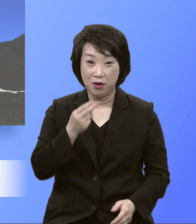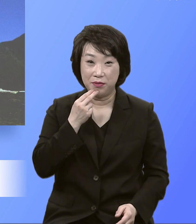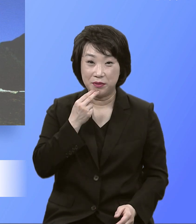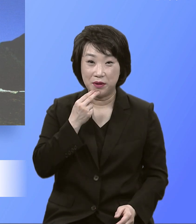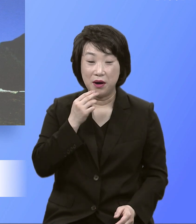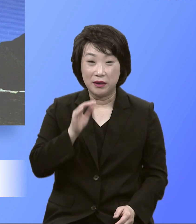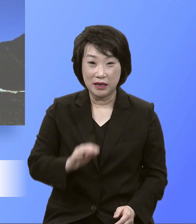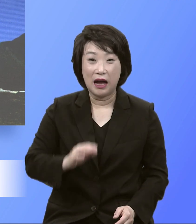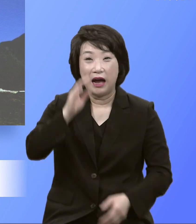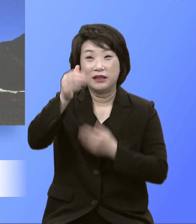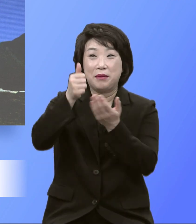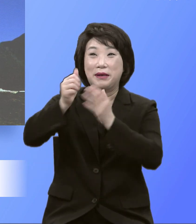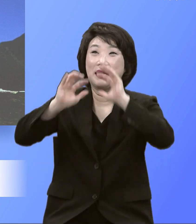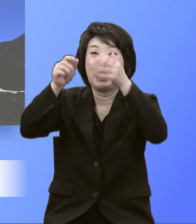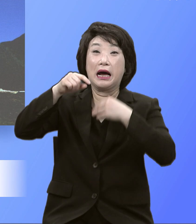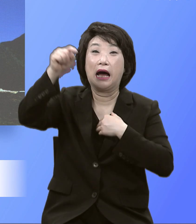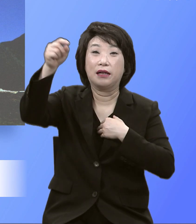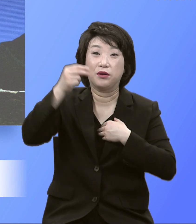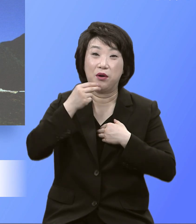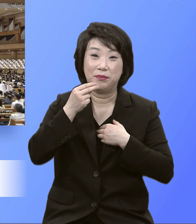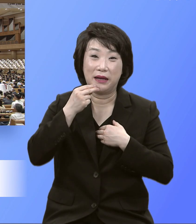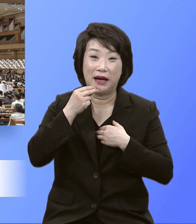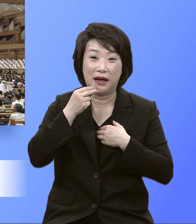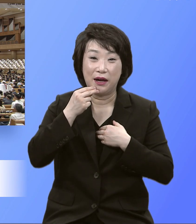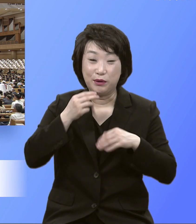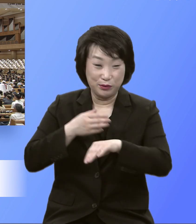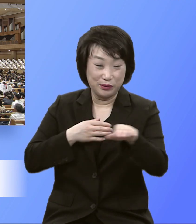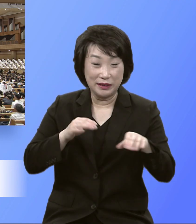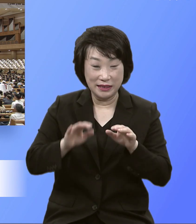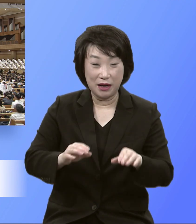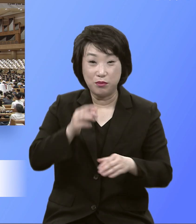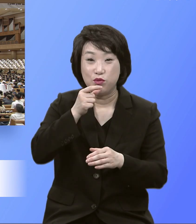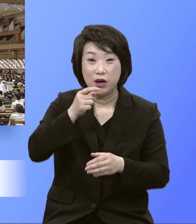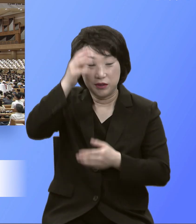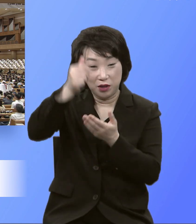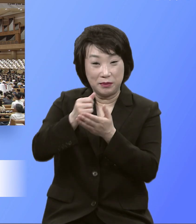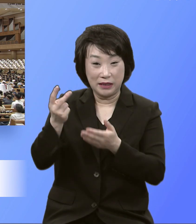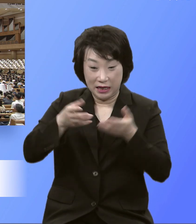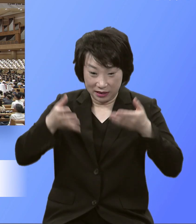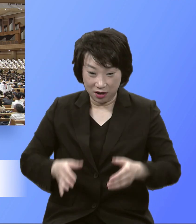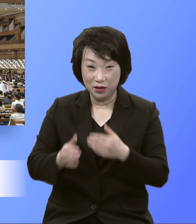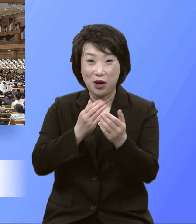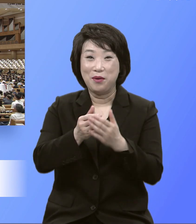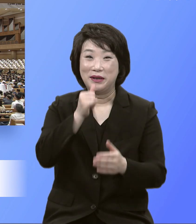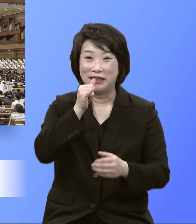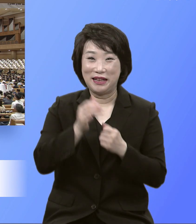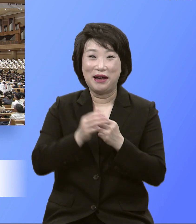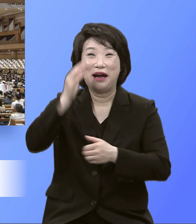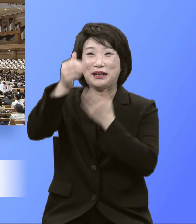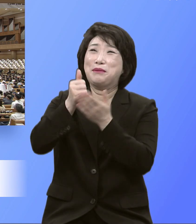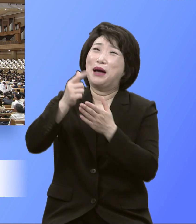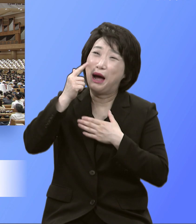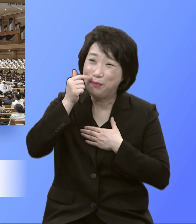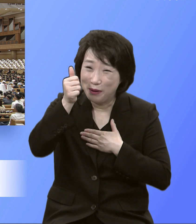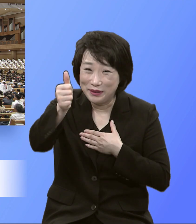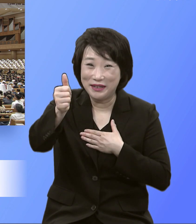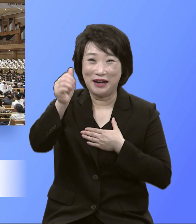않냐면 하늘나라 못 간다. 우리 물과 성령으로 거듭난 경험이 있기 때문에 하나님은 우리